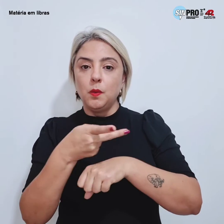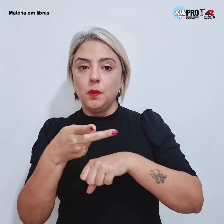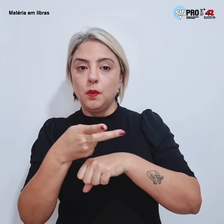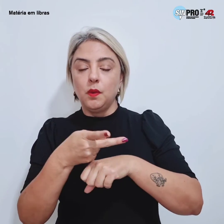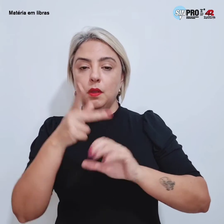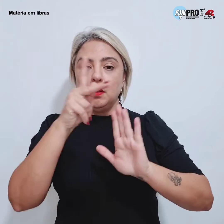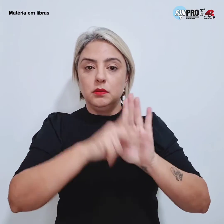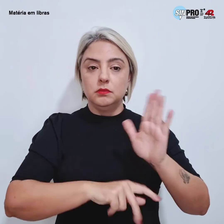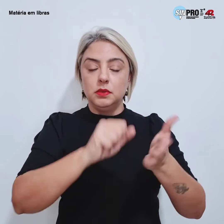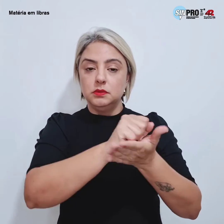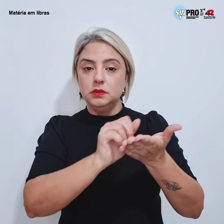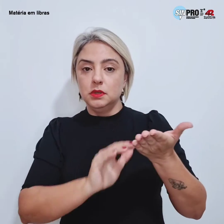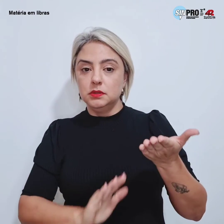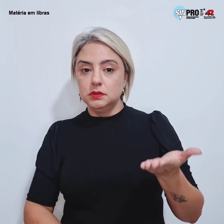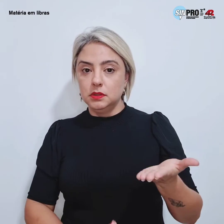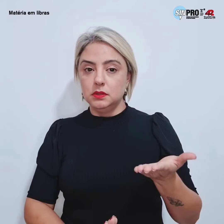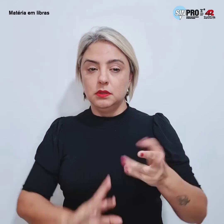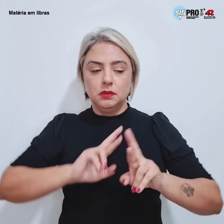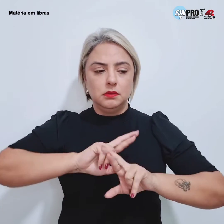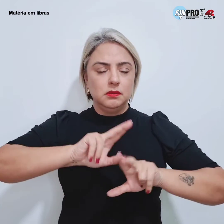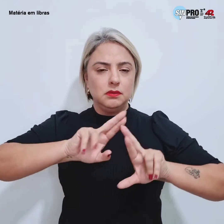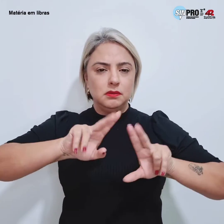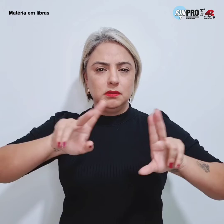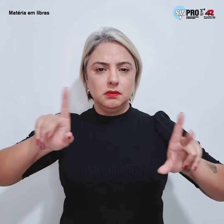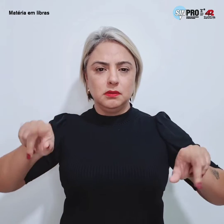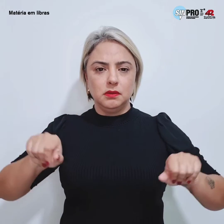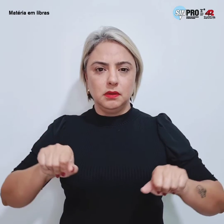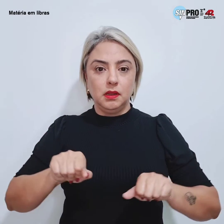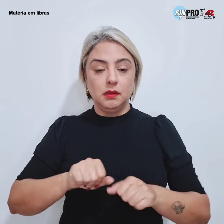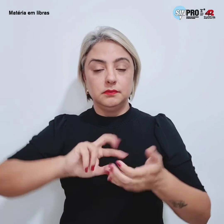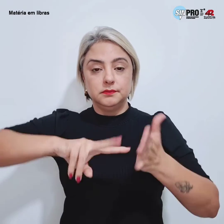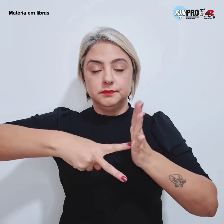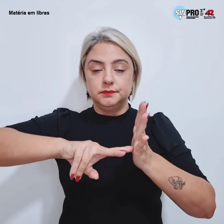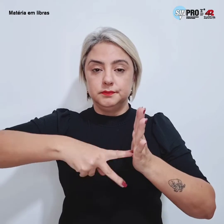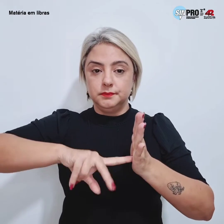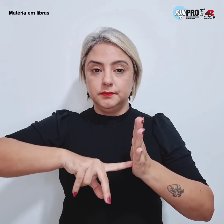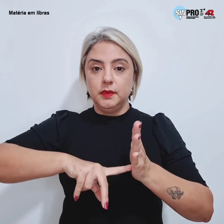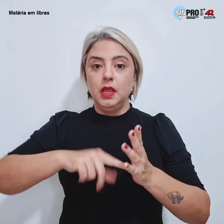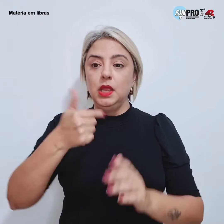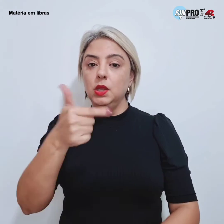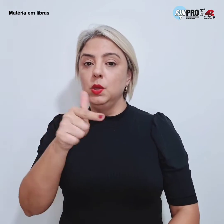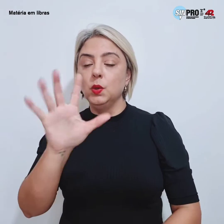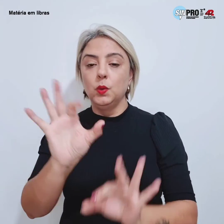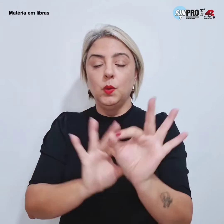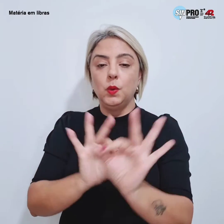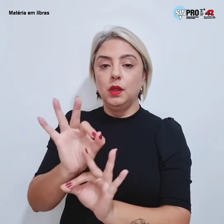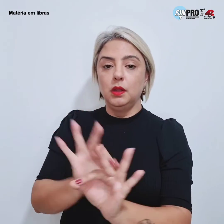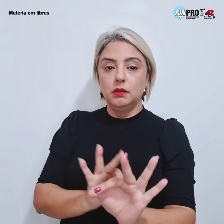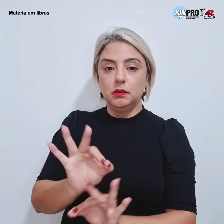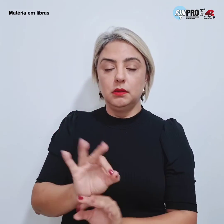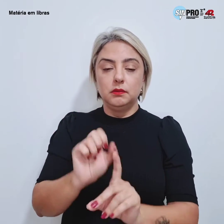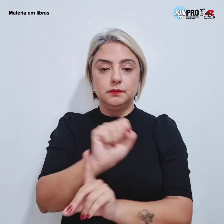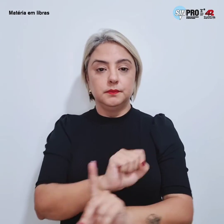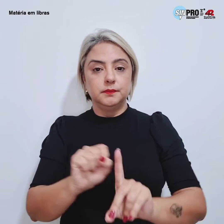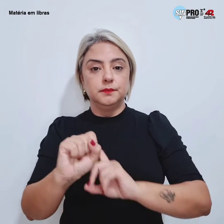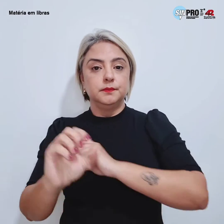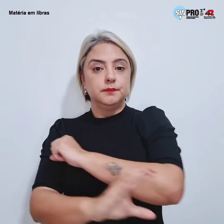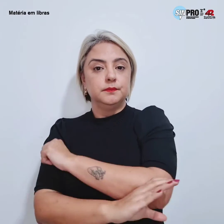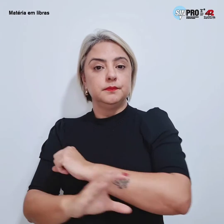observada como secundária nos planos de ações das diversas entidades sindicais e de